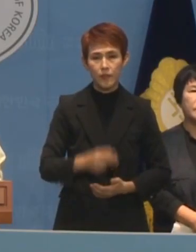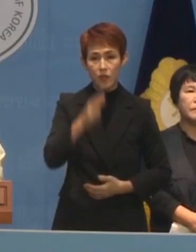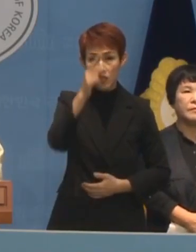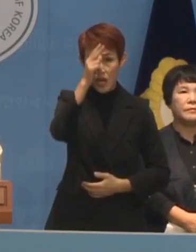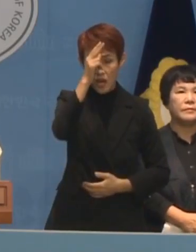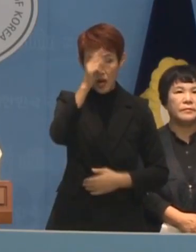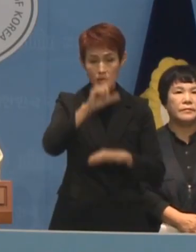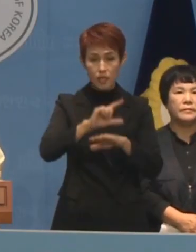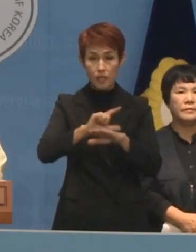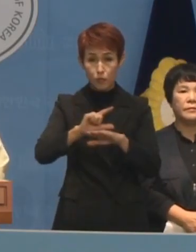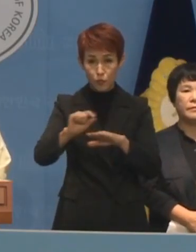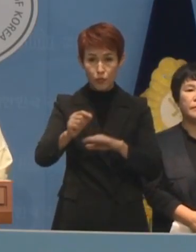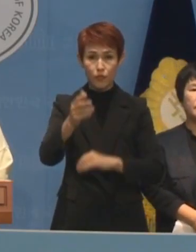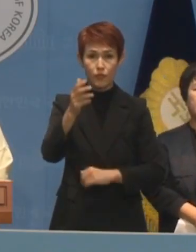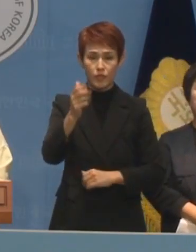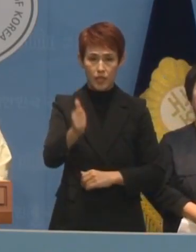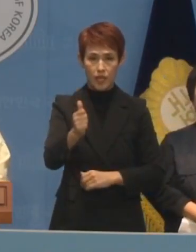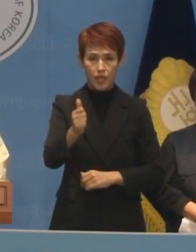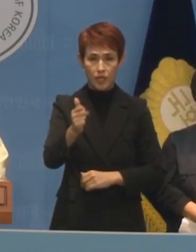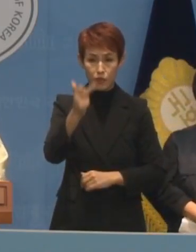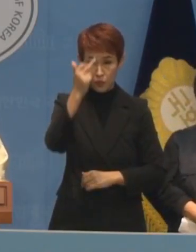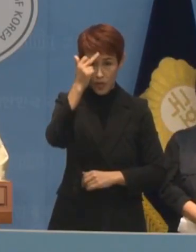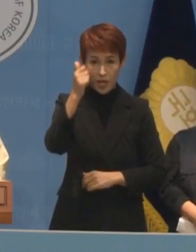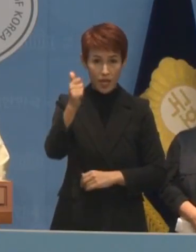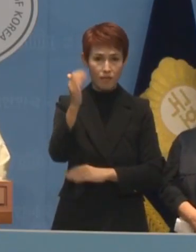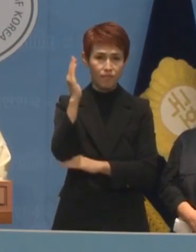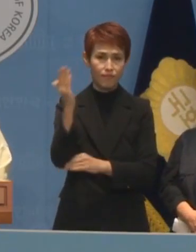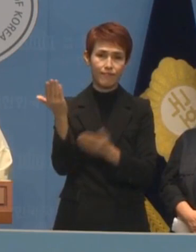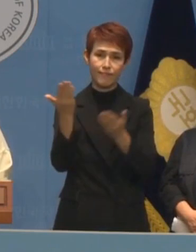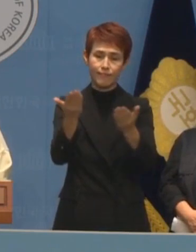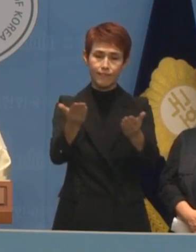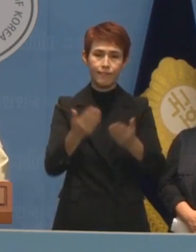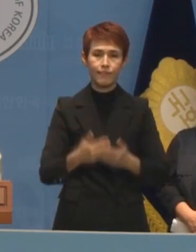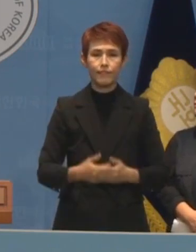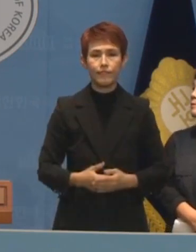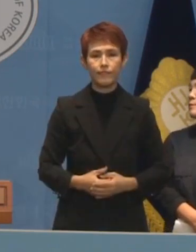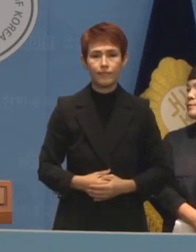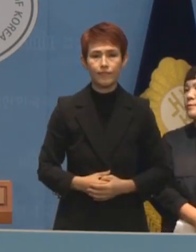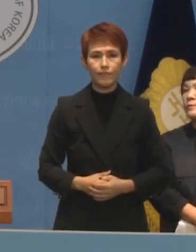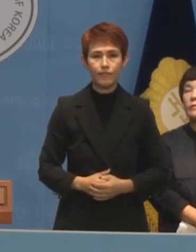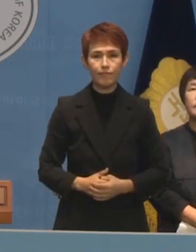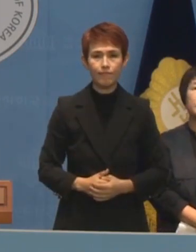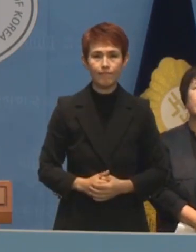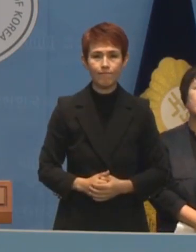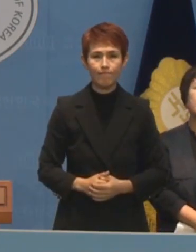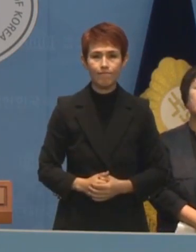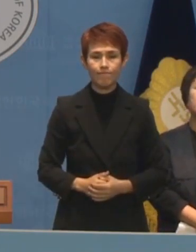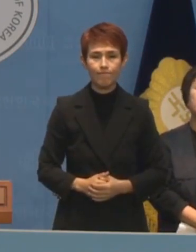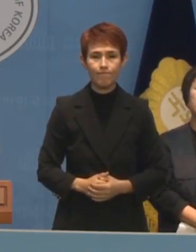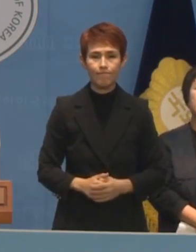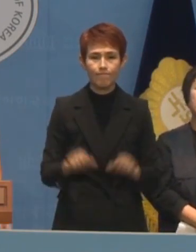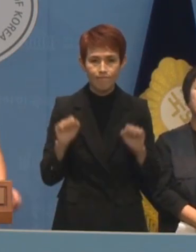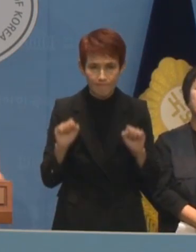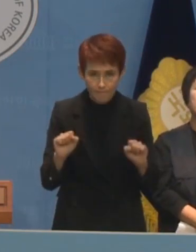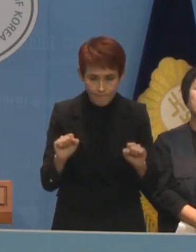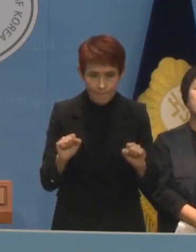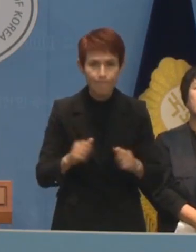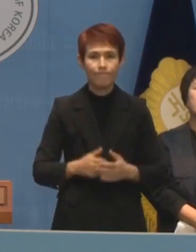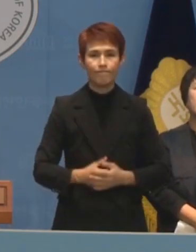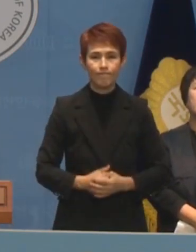청원경찰지부 지부장 최용호 지부장님 모시고 마무리 발언 듣도록 하겠습니다. 안녕하십니까.